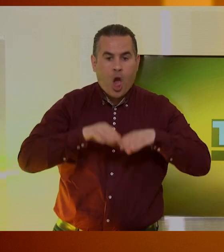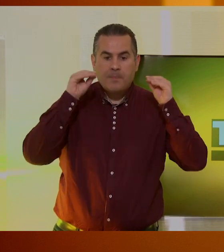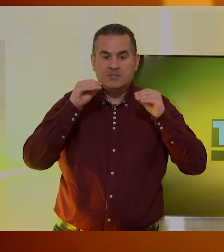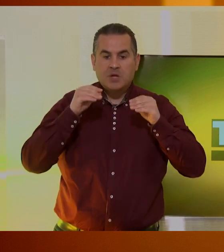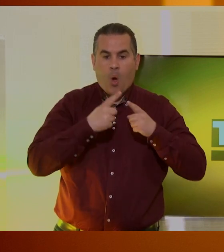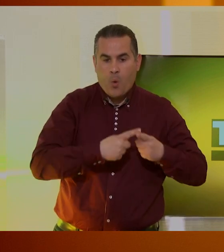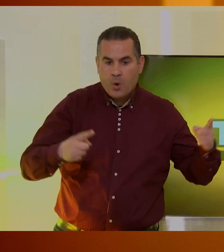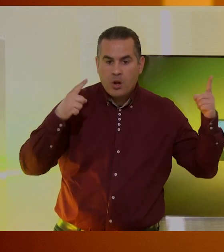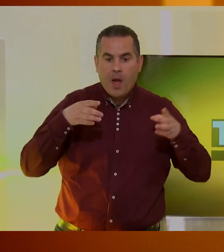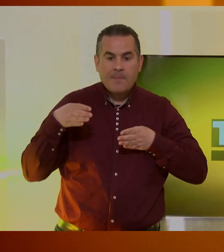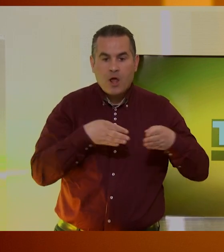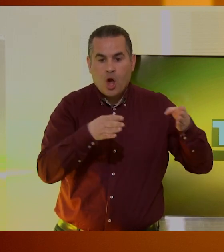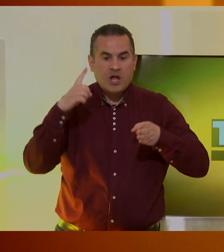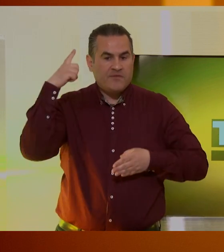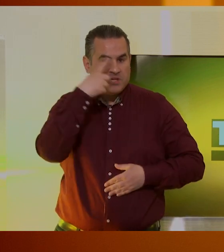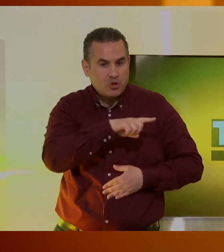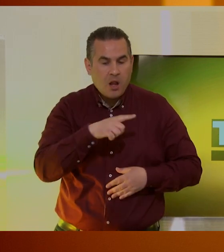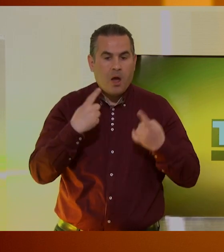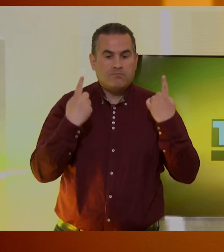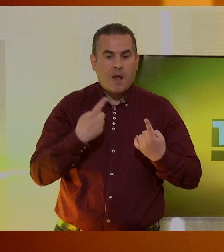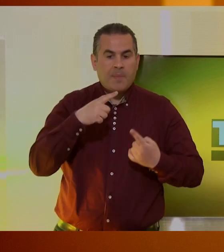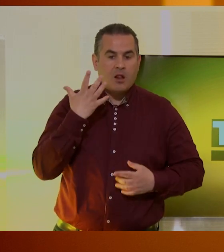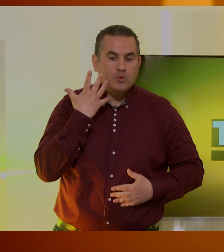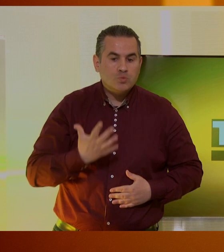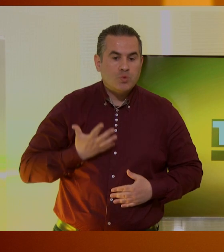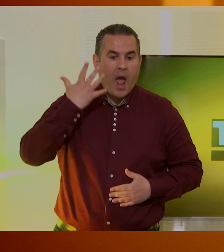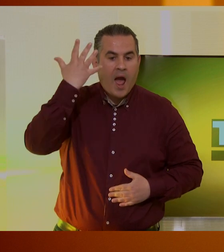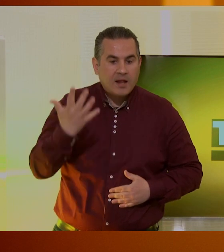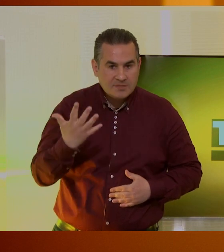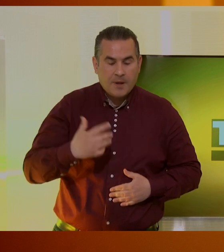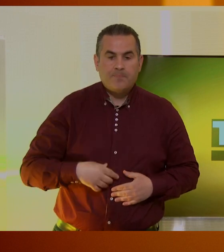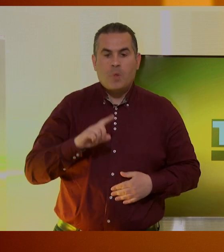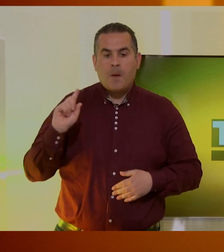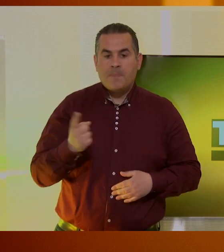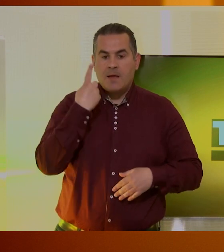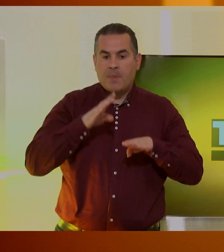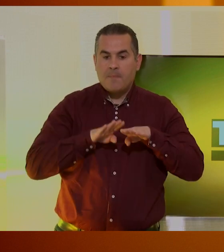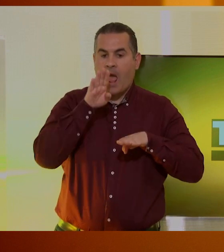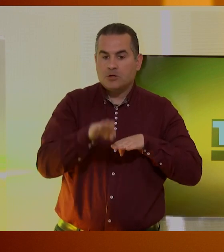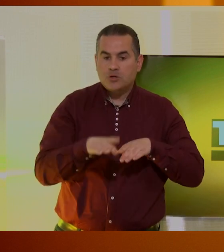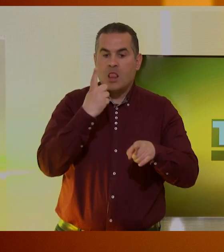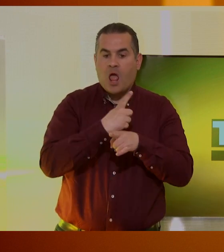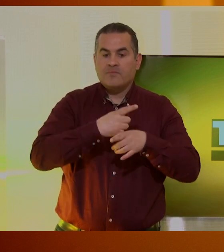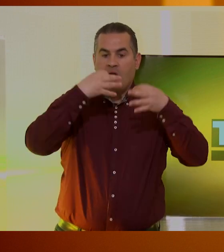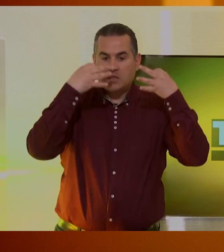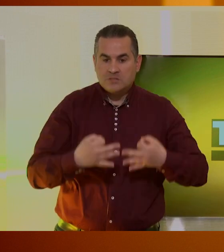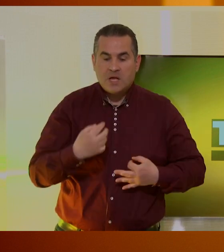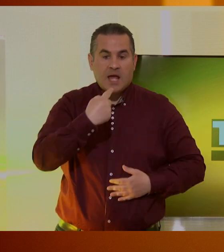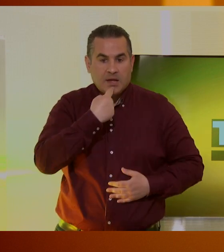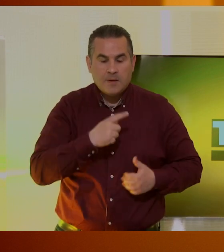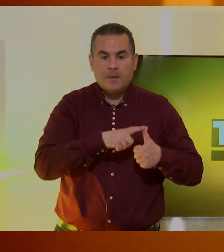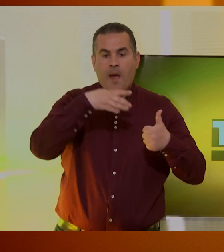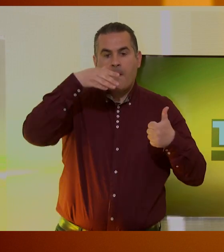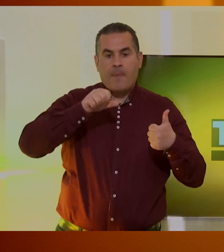primario di neurologia dell'ospedale bruzzu di Cagliari Antonio Davide barretta docente universitario maddalenino Giovanni Maria Soro